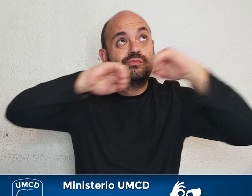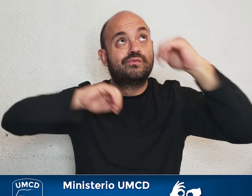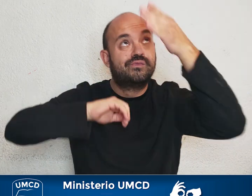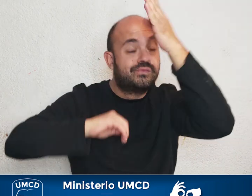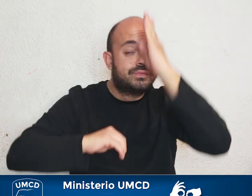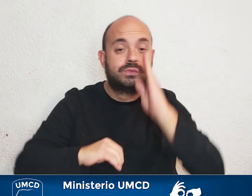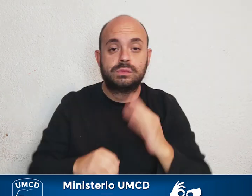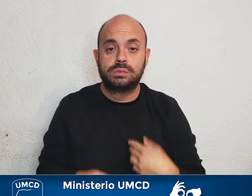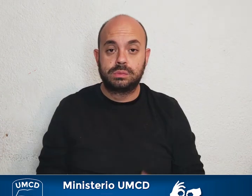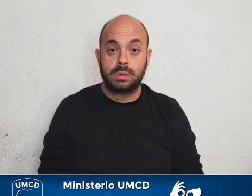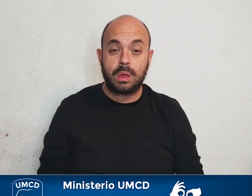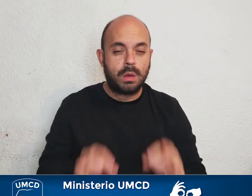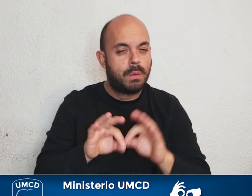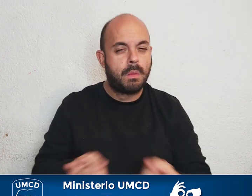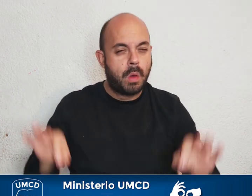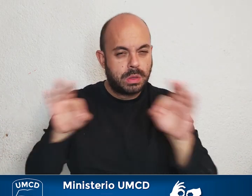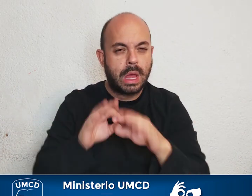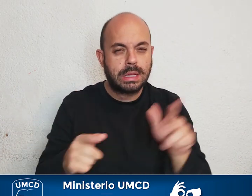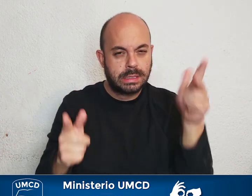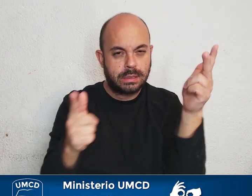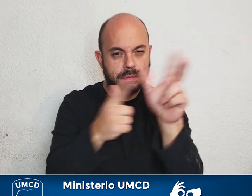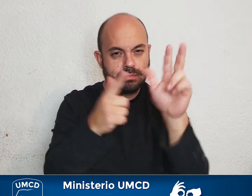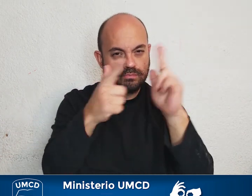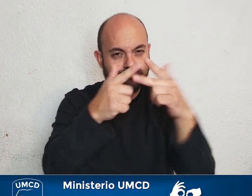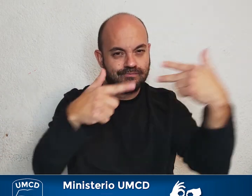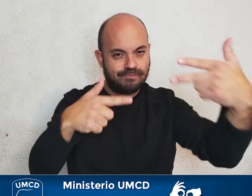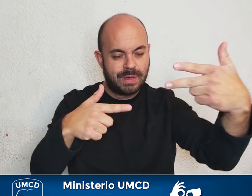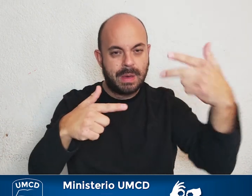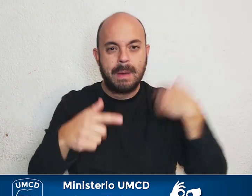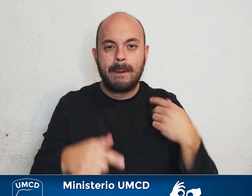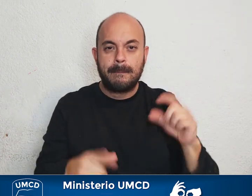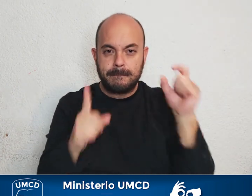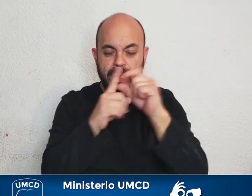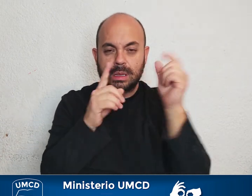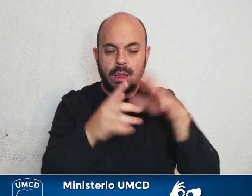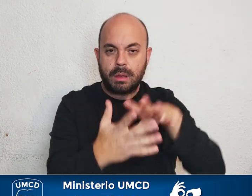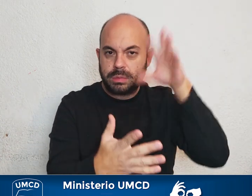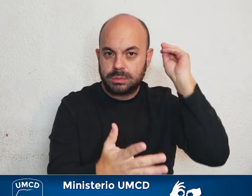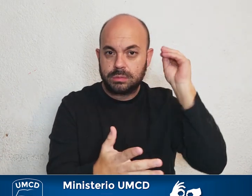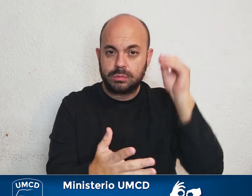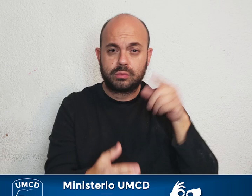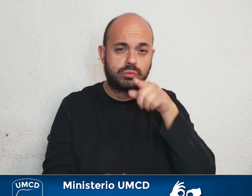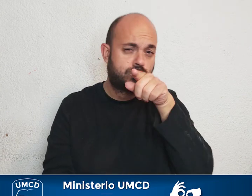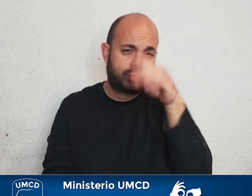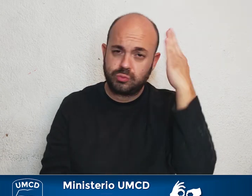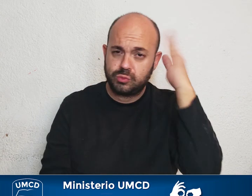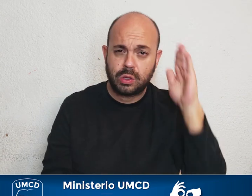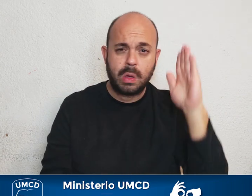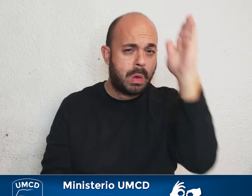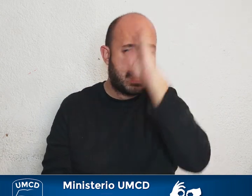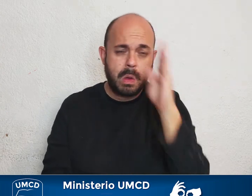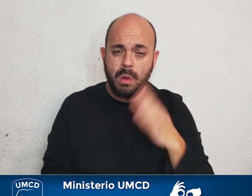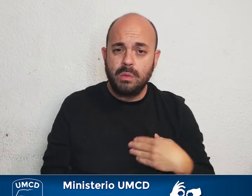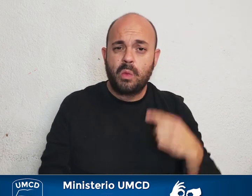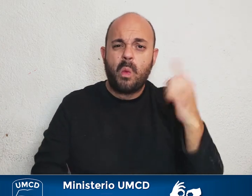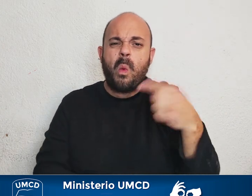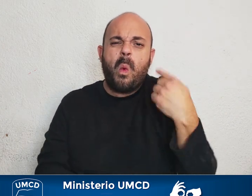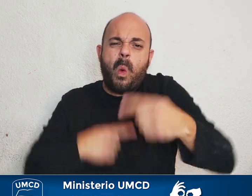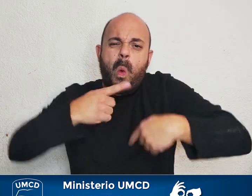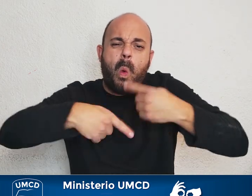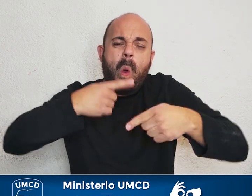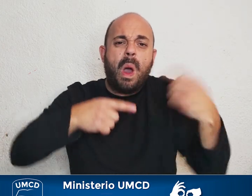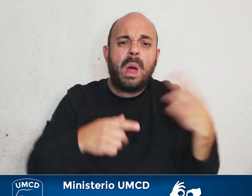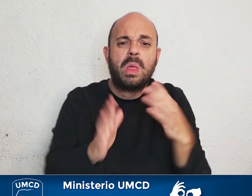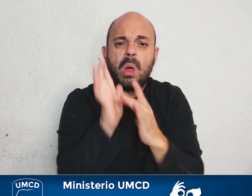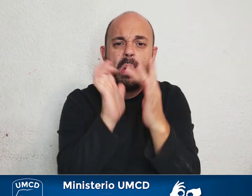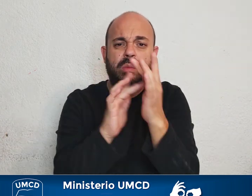Dios. Esas tres palabras son importantes para nosotros. Nosotros no sabemos cuándo va a venir el Señor, pero una cosa sí es